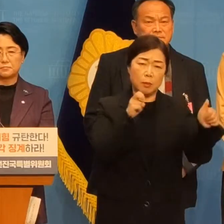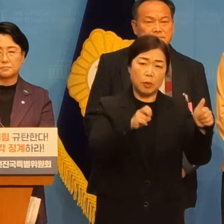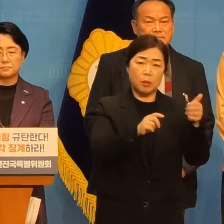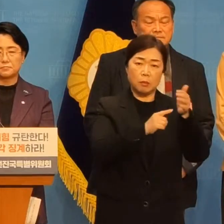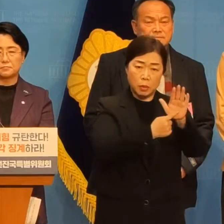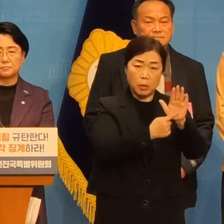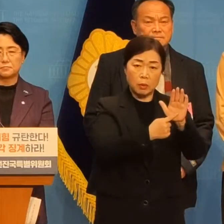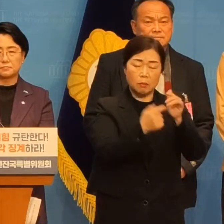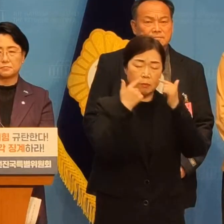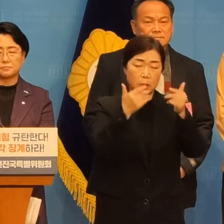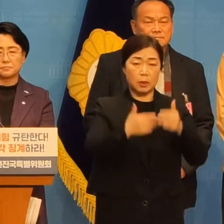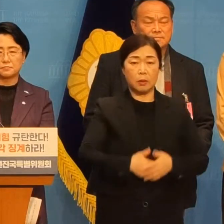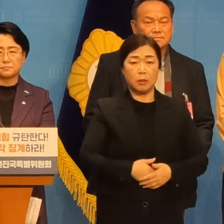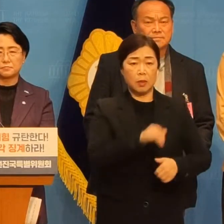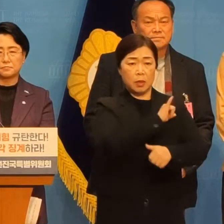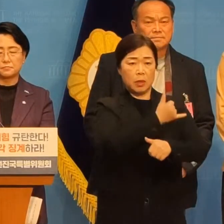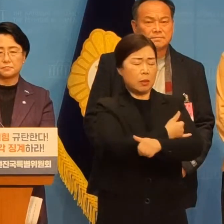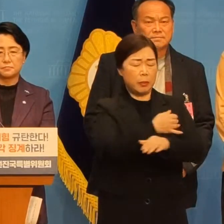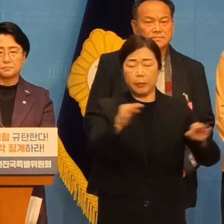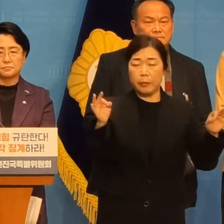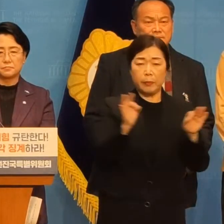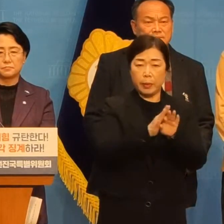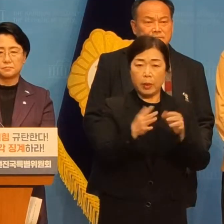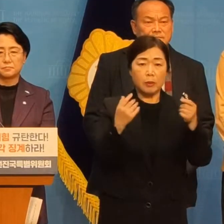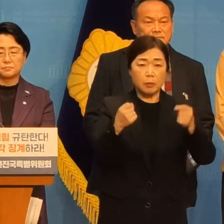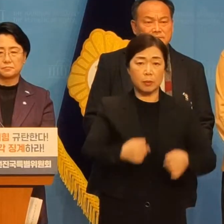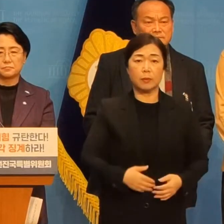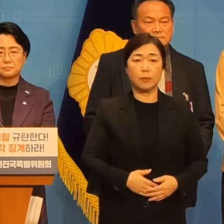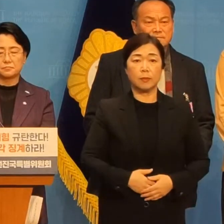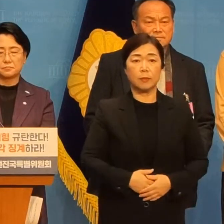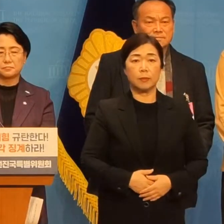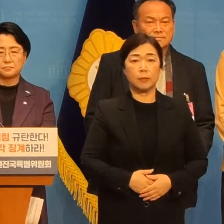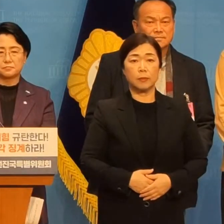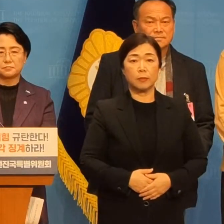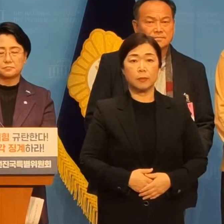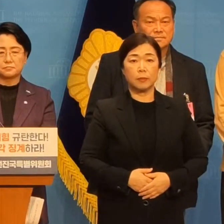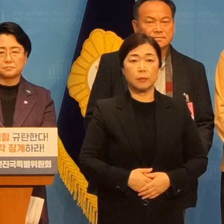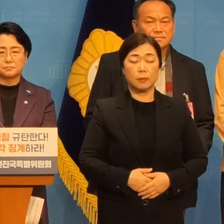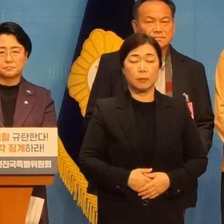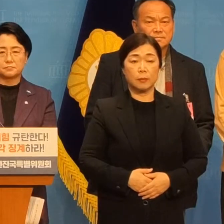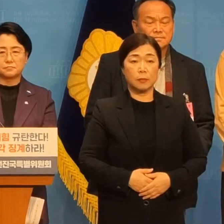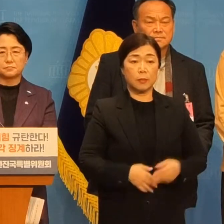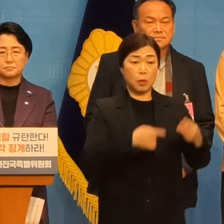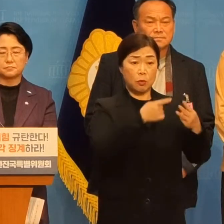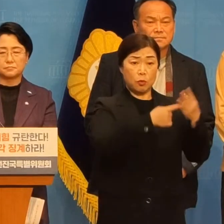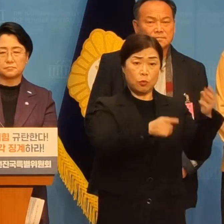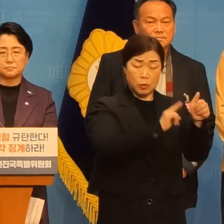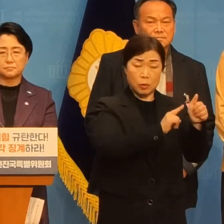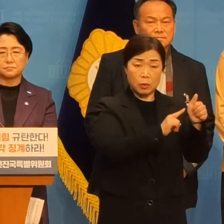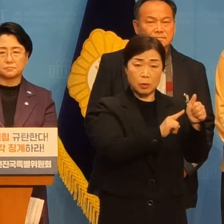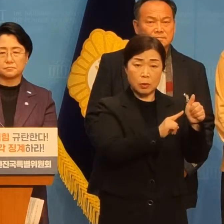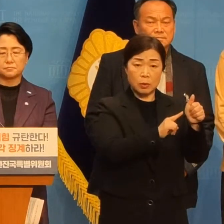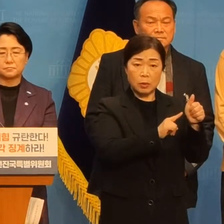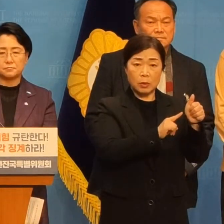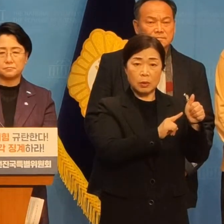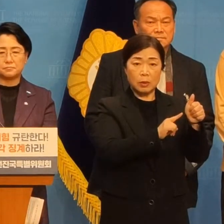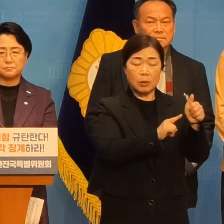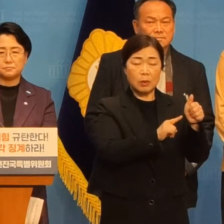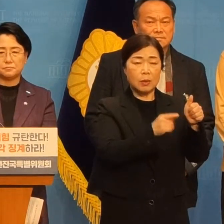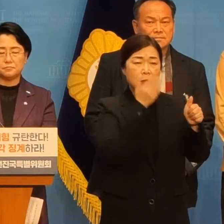시기였습니다. 인권 실종의 시기였습니다. 윤석열과 함께 사라졌어야